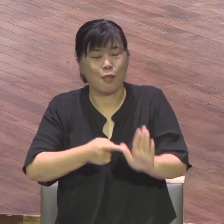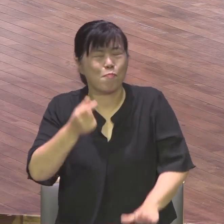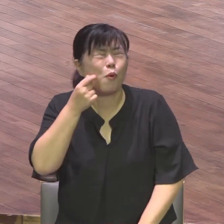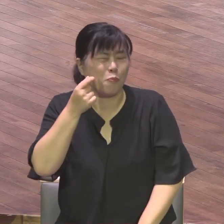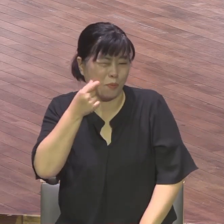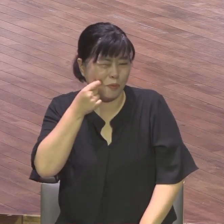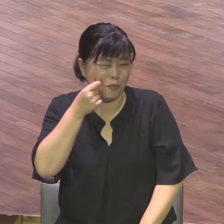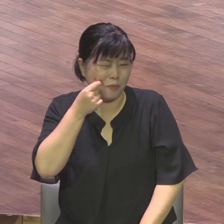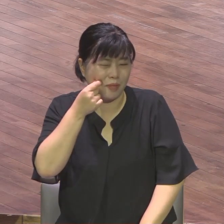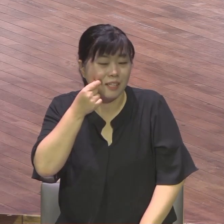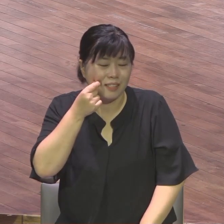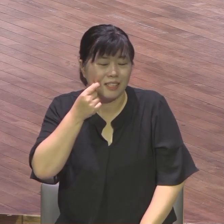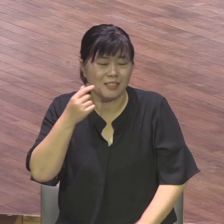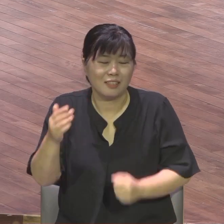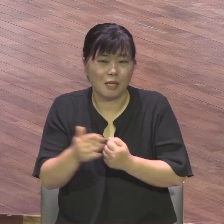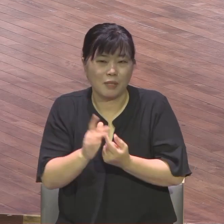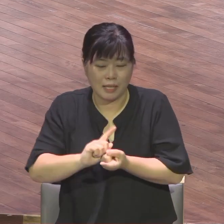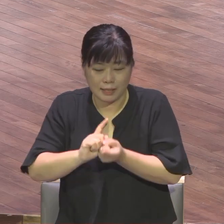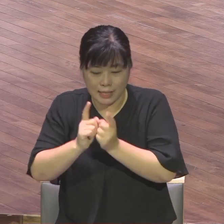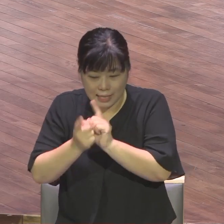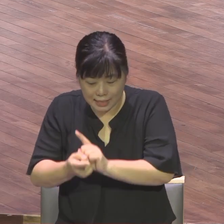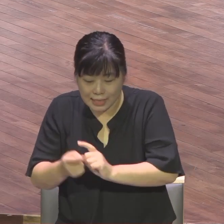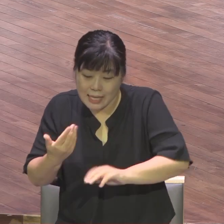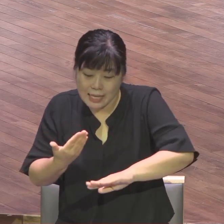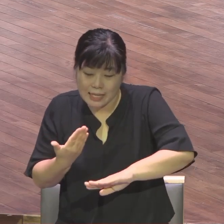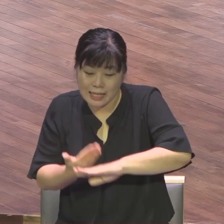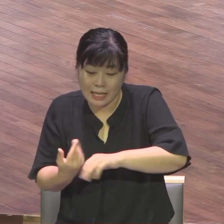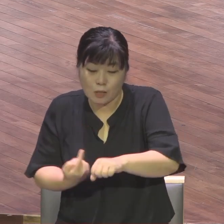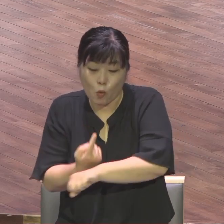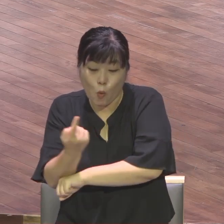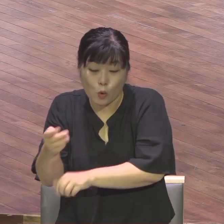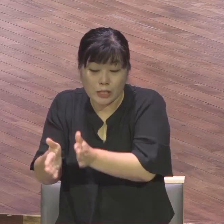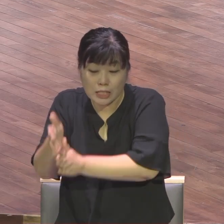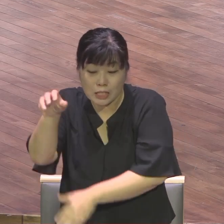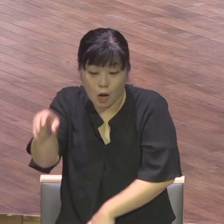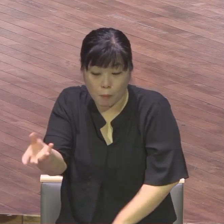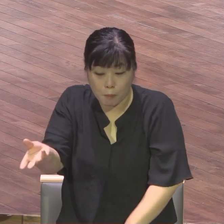장사 시몬의 집에 머물면서 전도하고 있었어요.